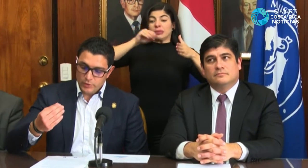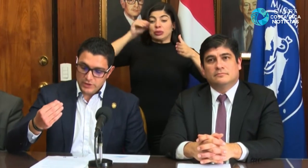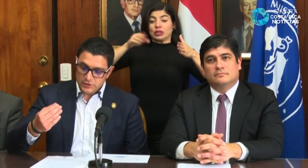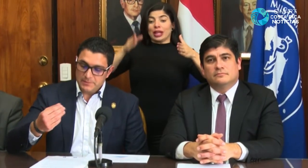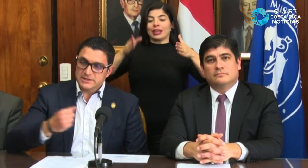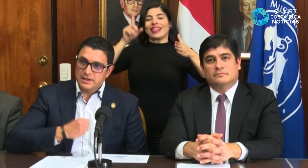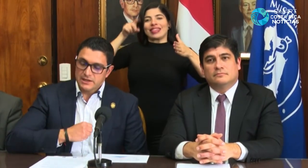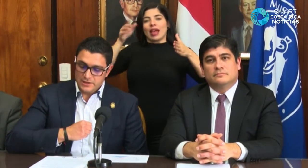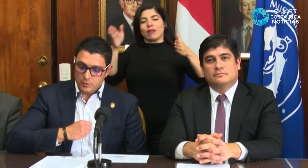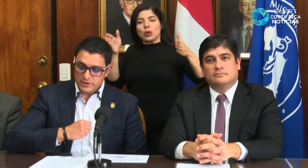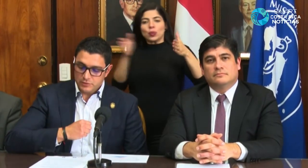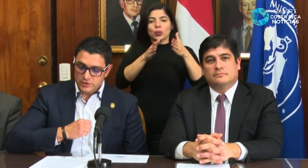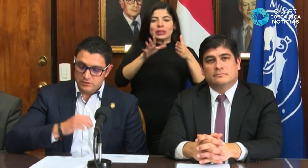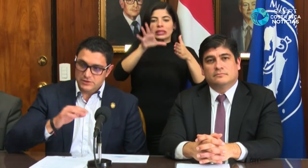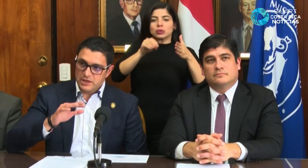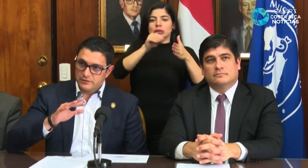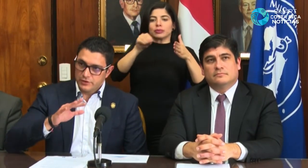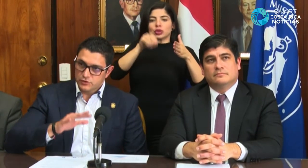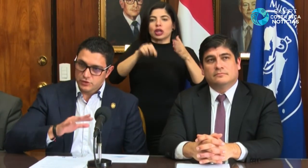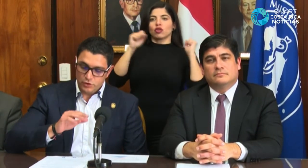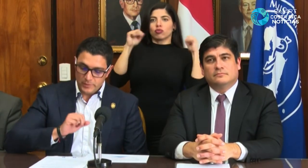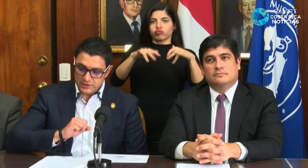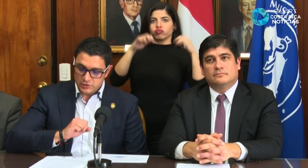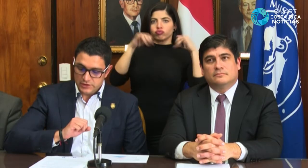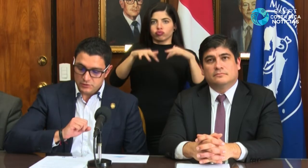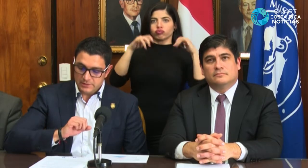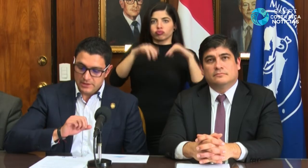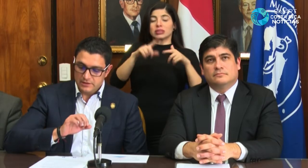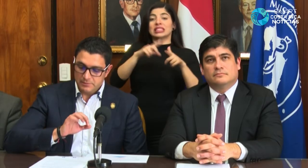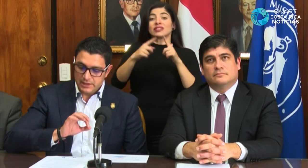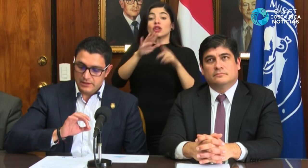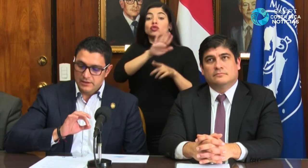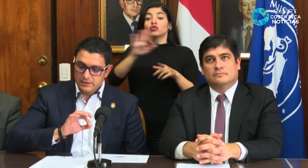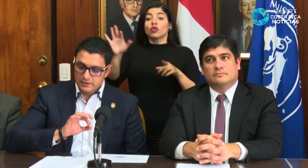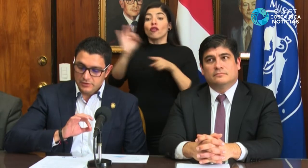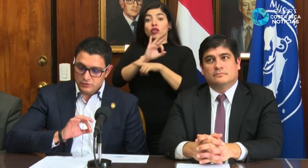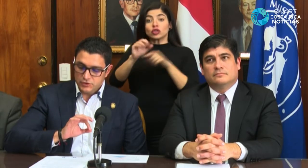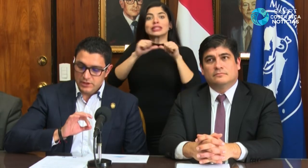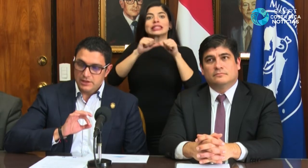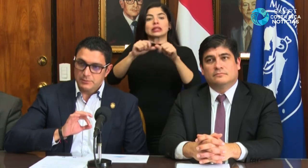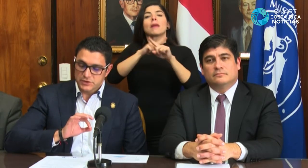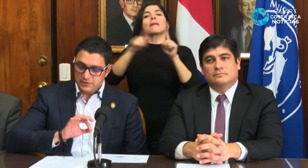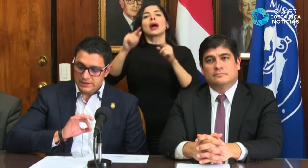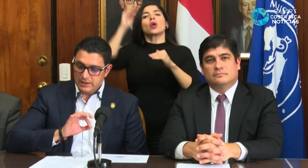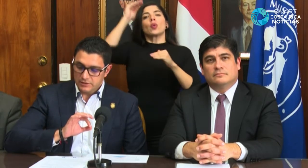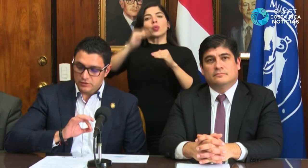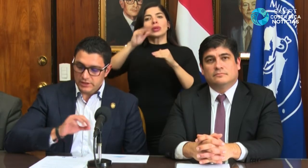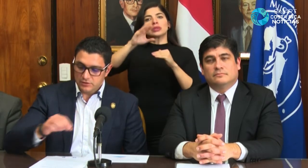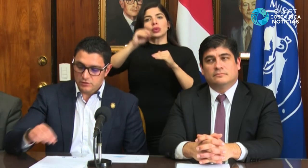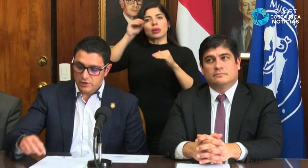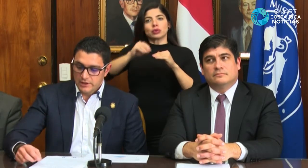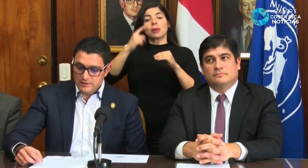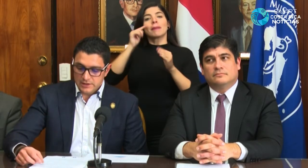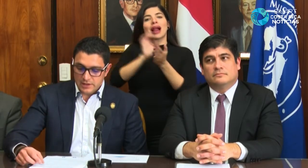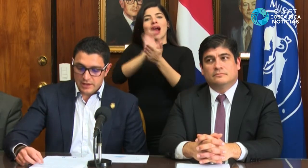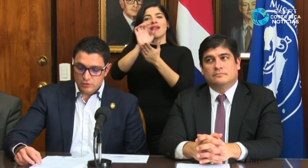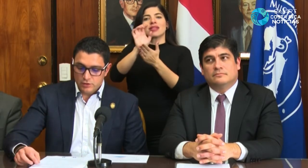no puede sobrepasar el 50%. O sea, la reducción de operaciones justamente para reducir la posibilidad de